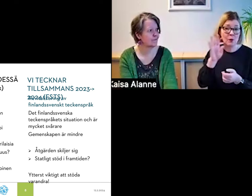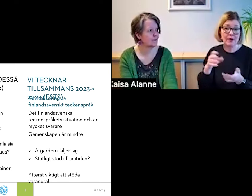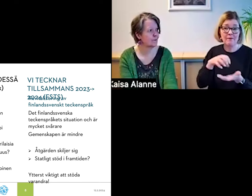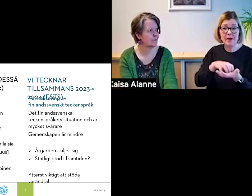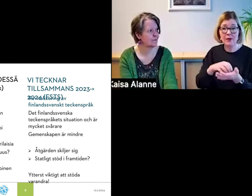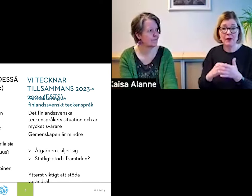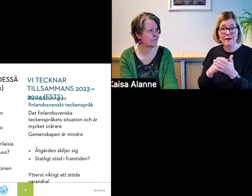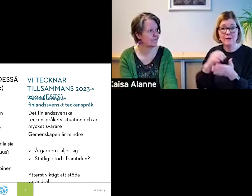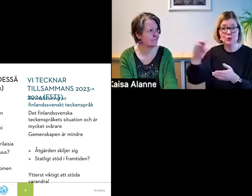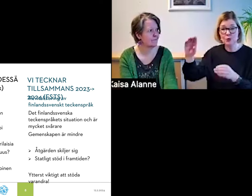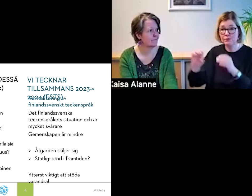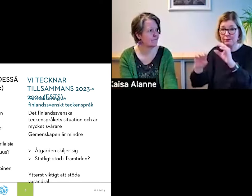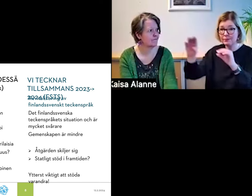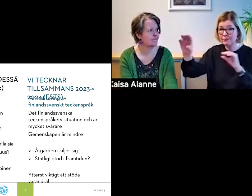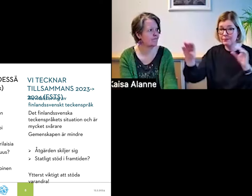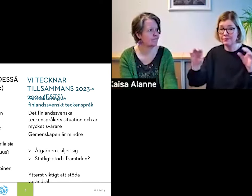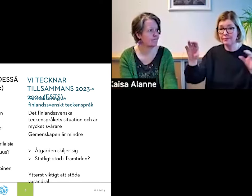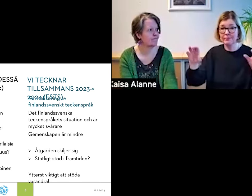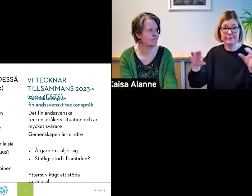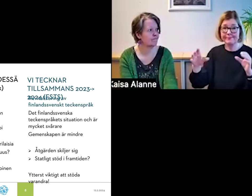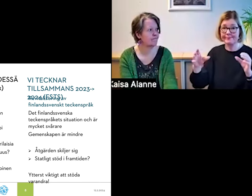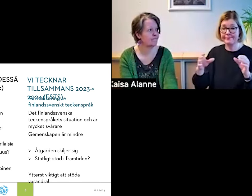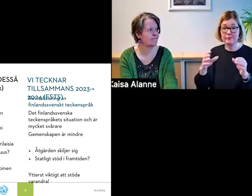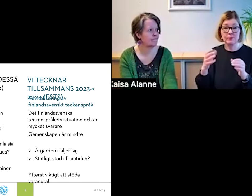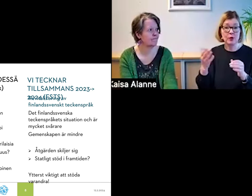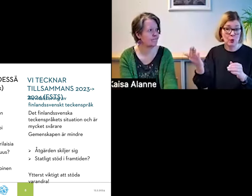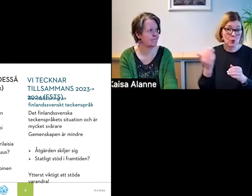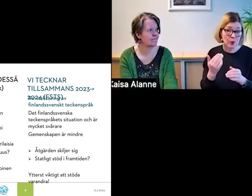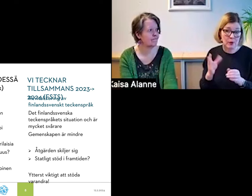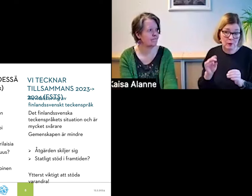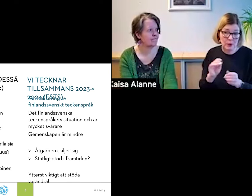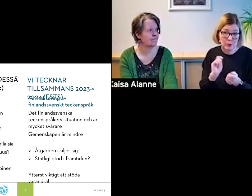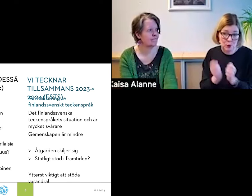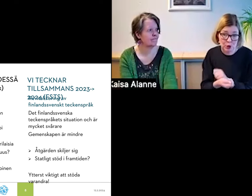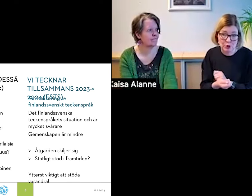Eli paljon mietitään sitten myös tulevia valtion avustuksia,